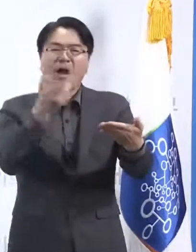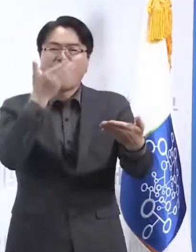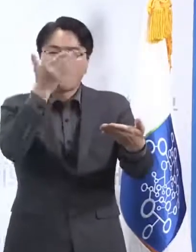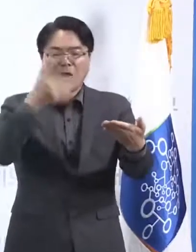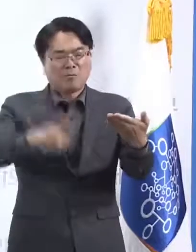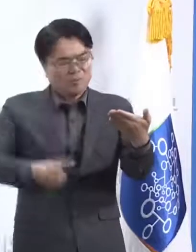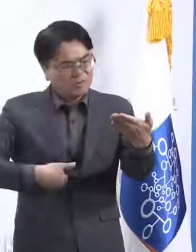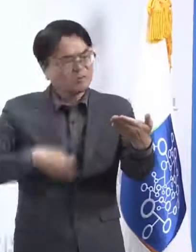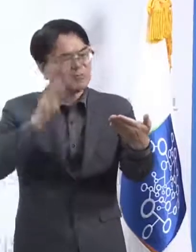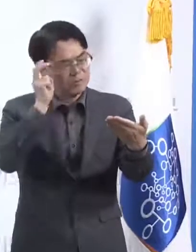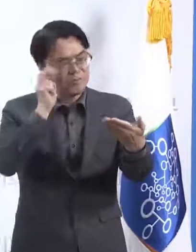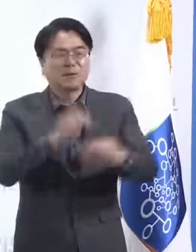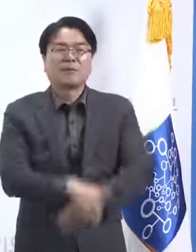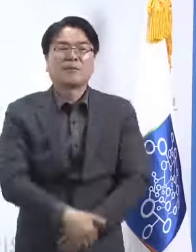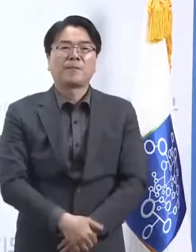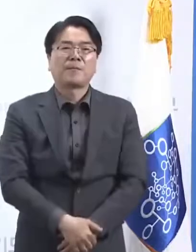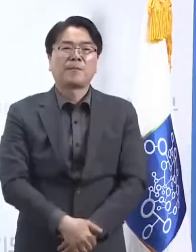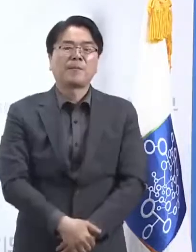않을까 예상하고 있습니다.